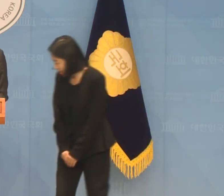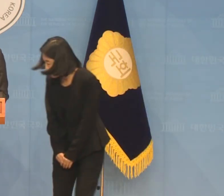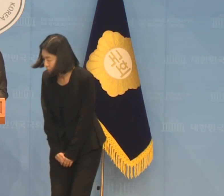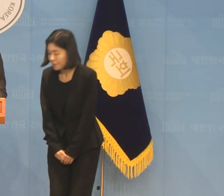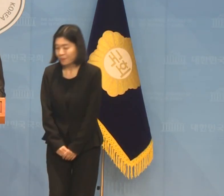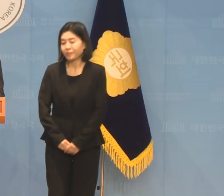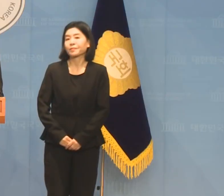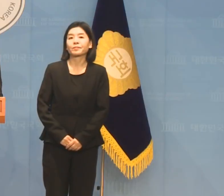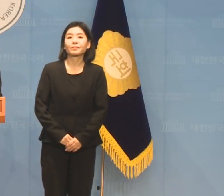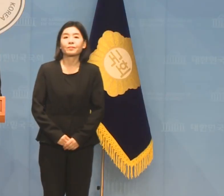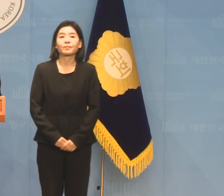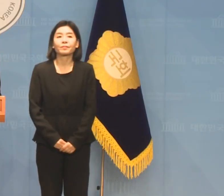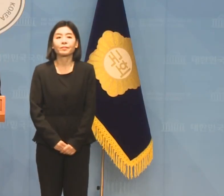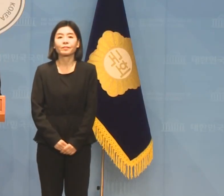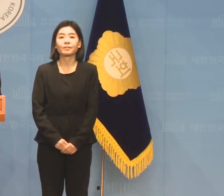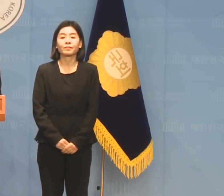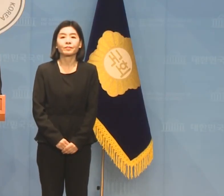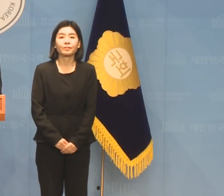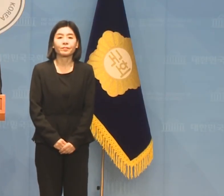안녕하세요.